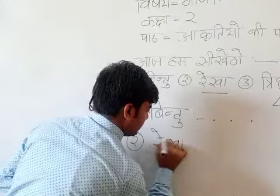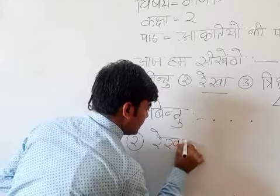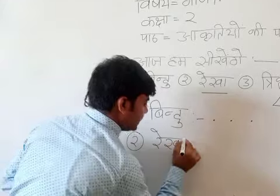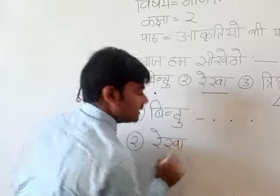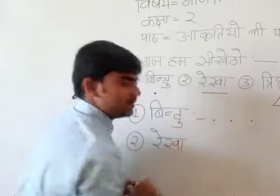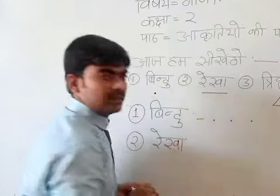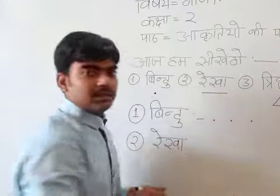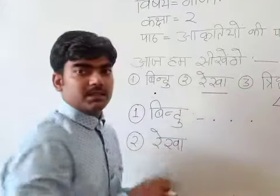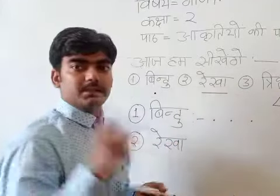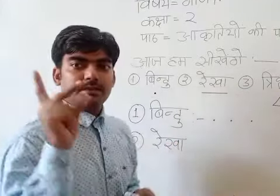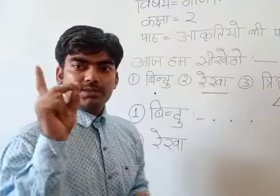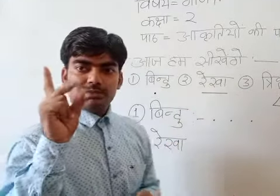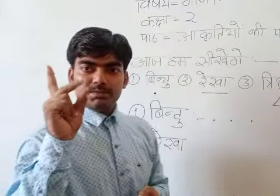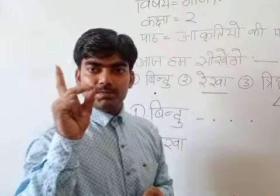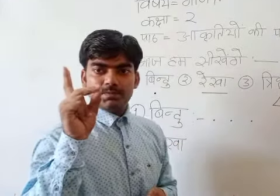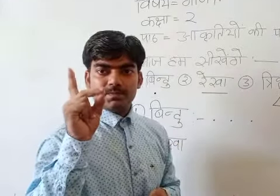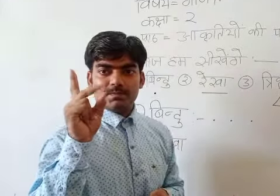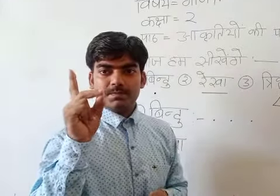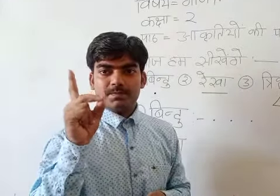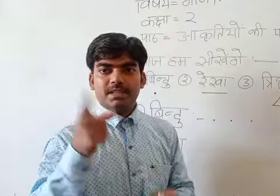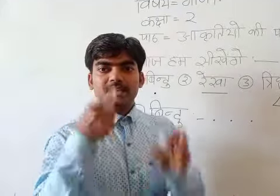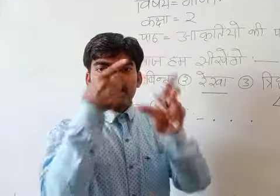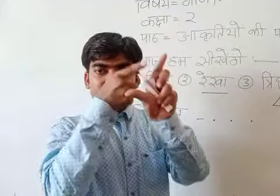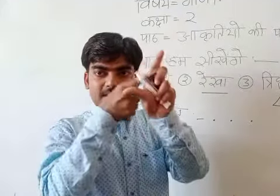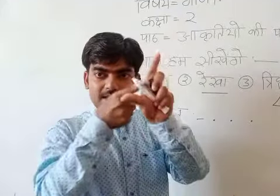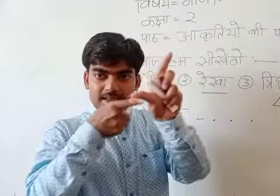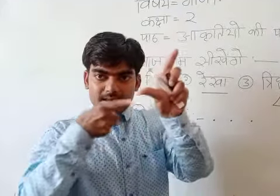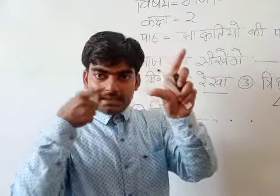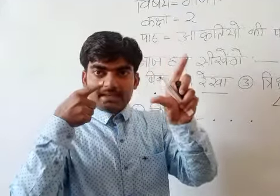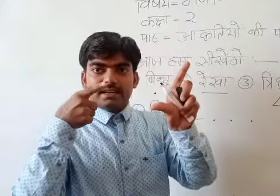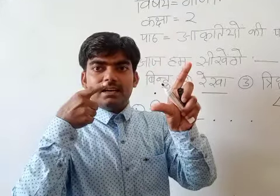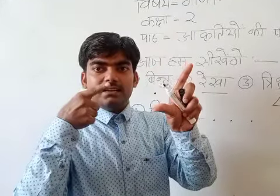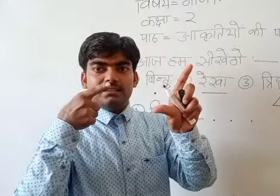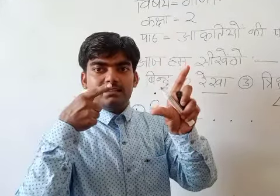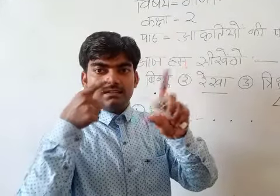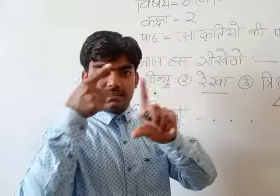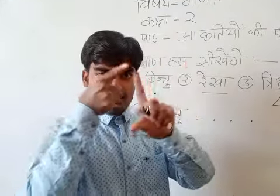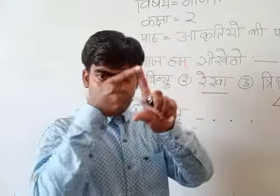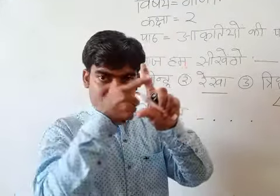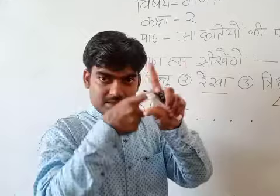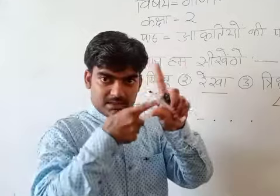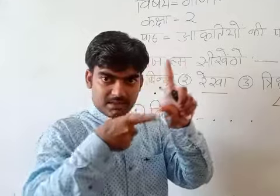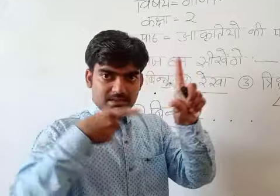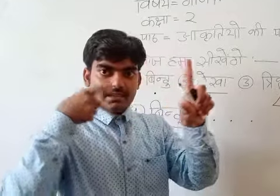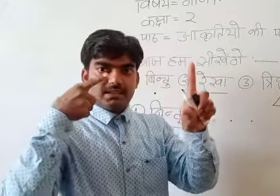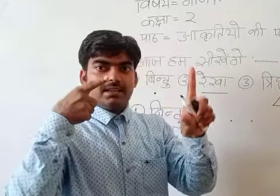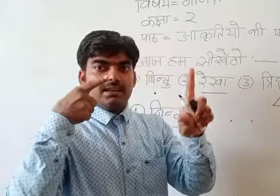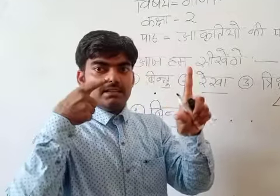नमबर दो जे खा जे खा